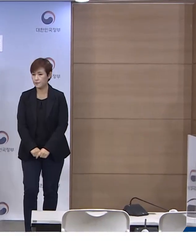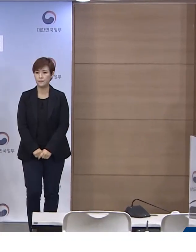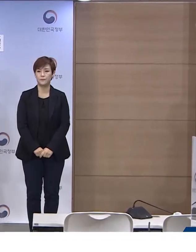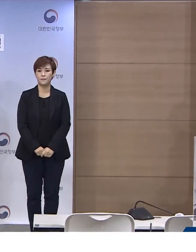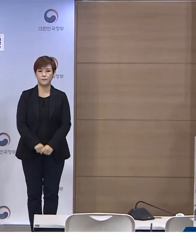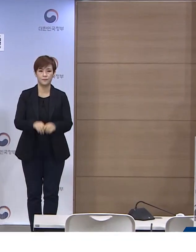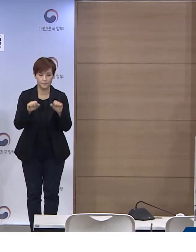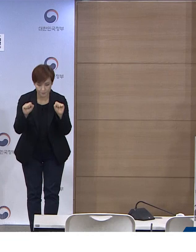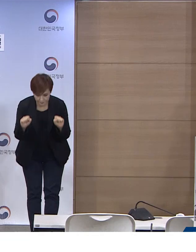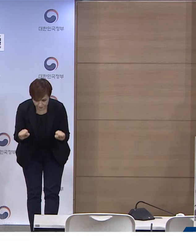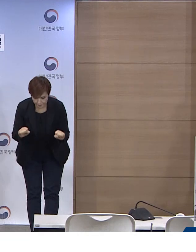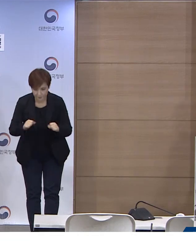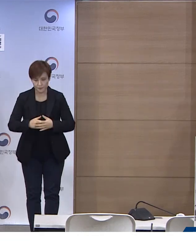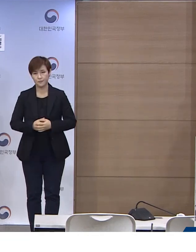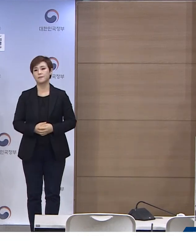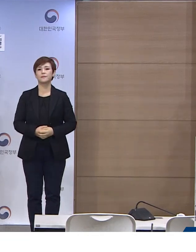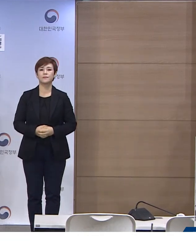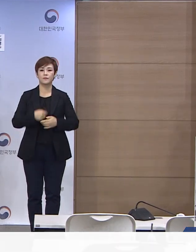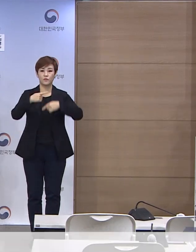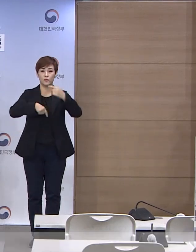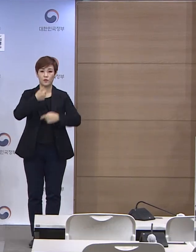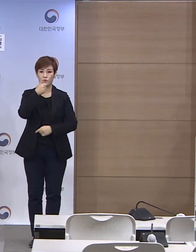예 지금부터